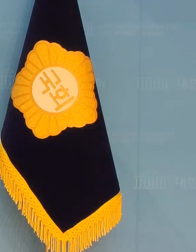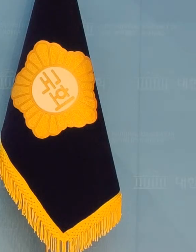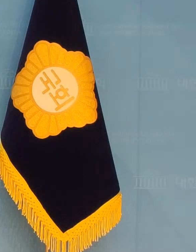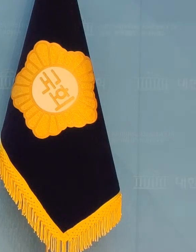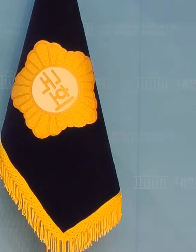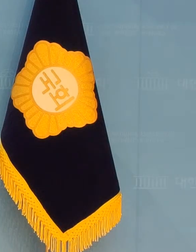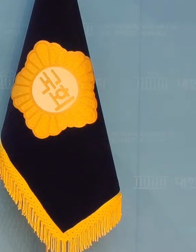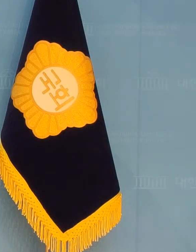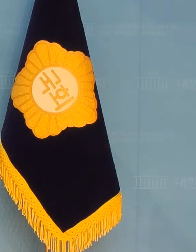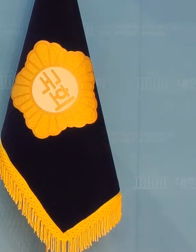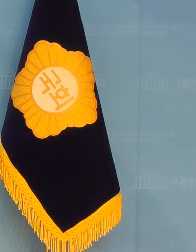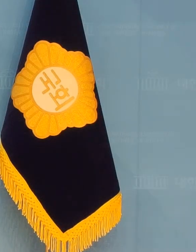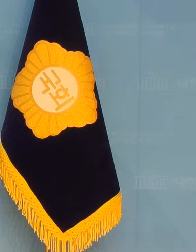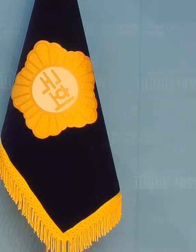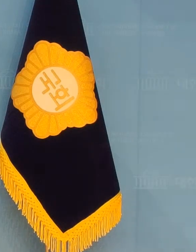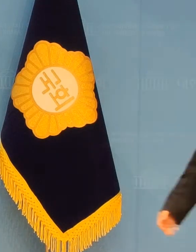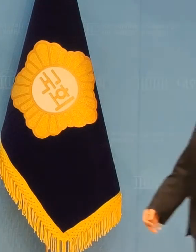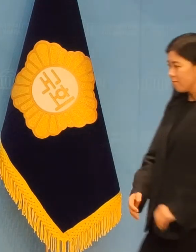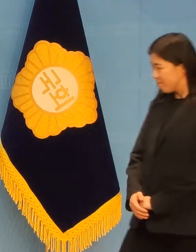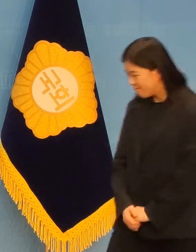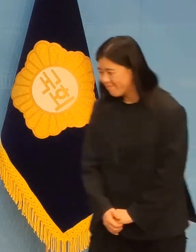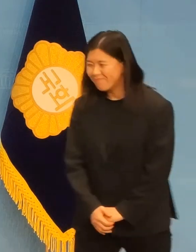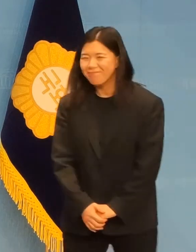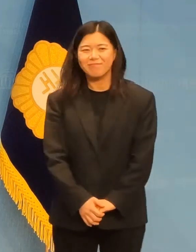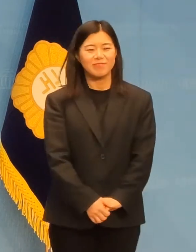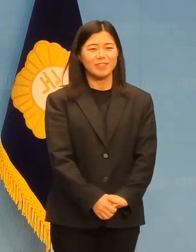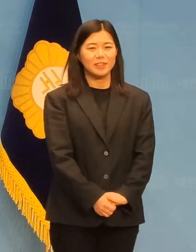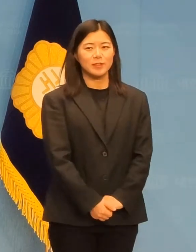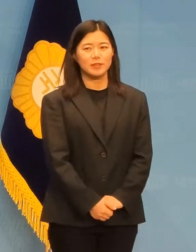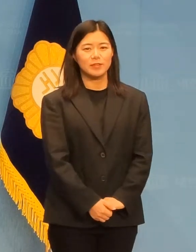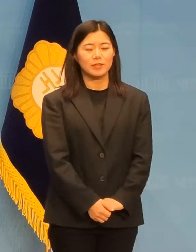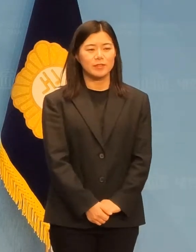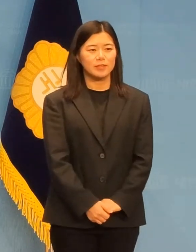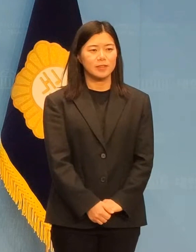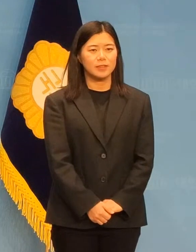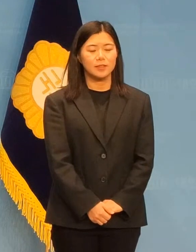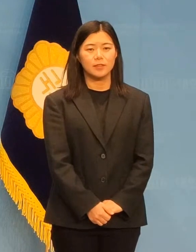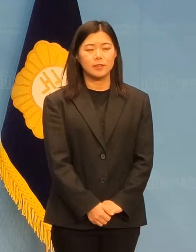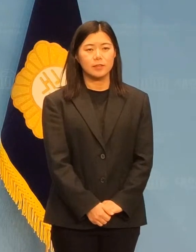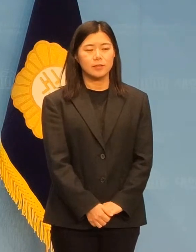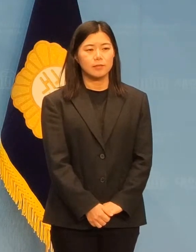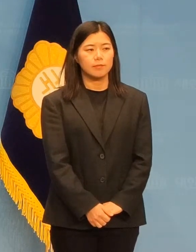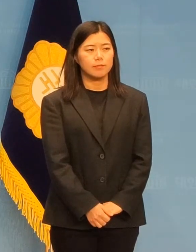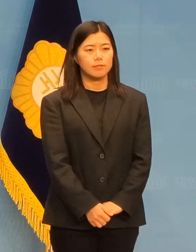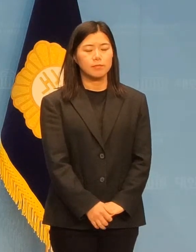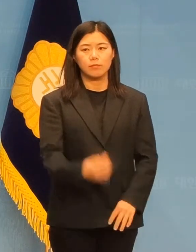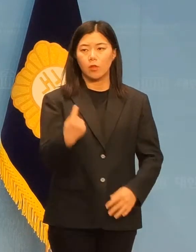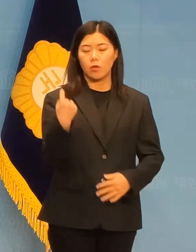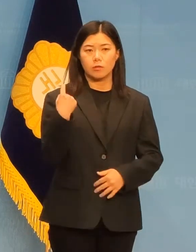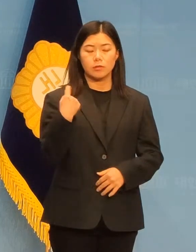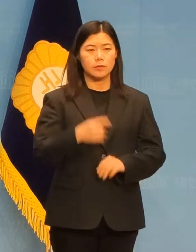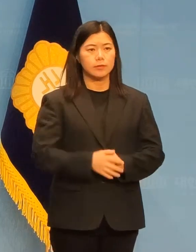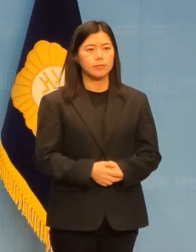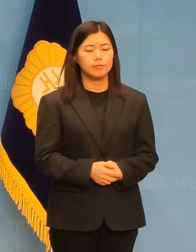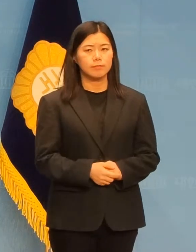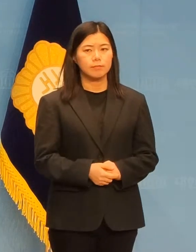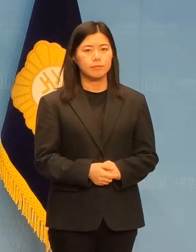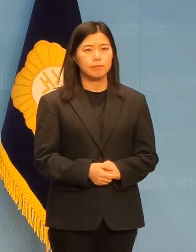예, 서영교가 잠시 다시 왔습니다. 예, 가다가 말씀을 듣고 왔는데요. 어제 제가